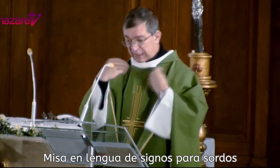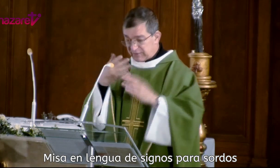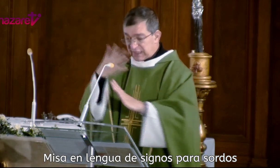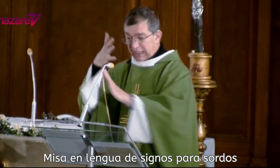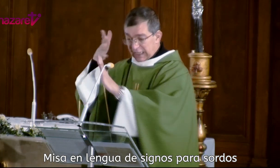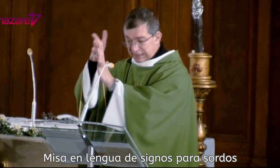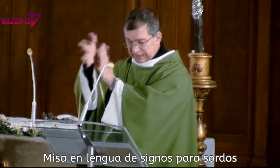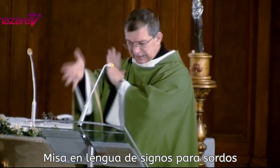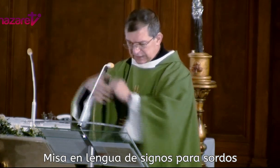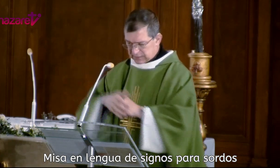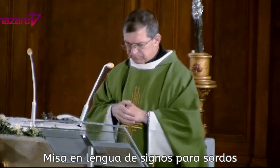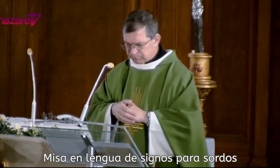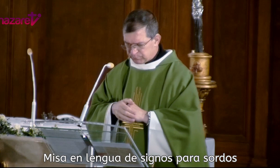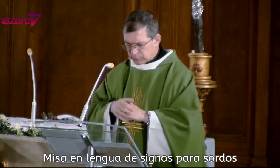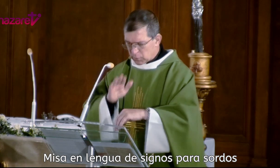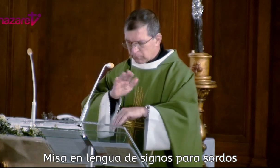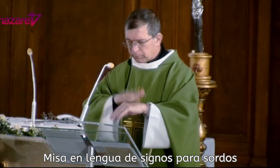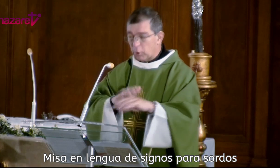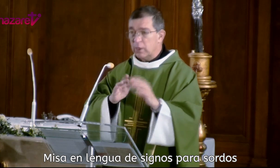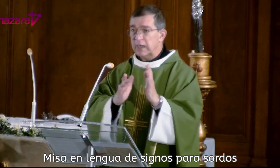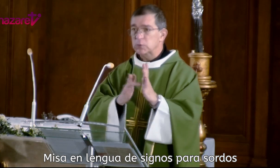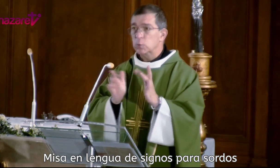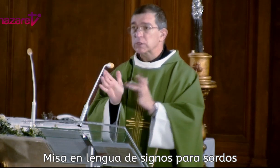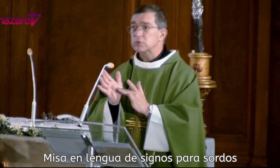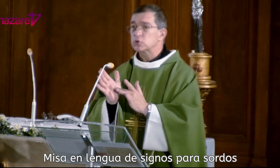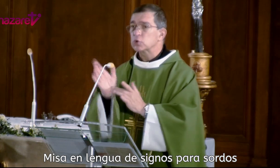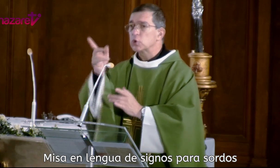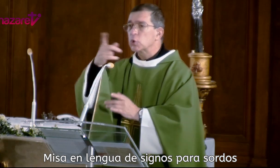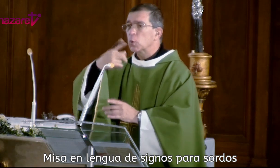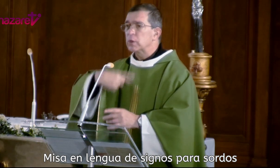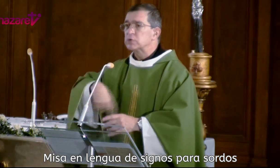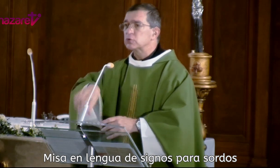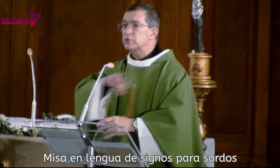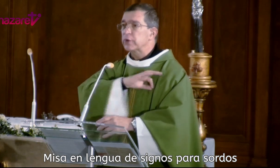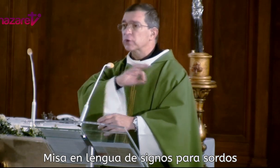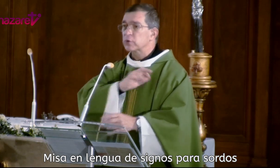vida eterna. Por Jesucristo nuestro Señor.